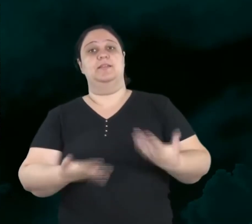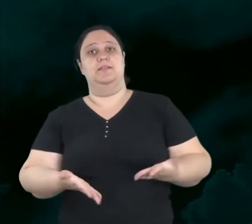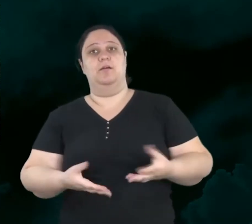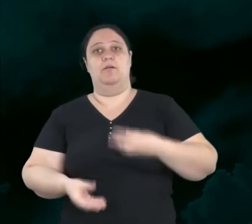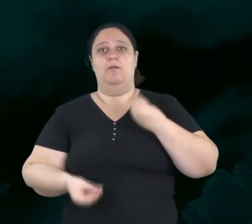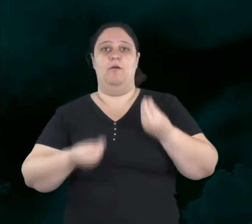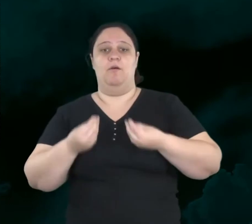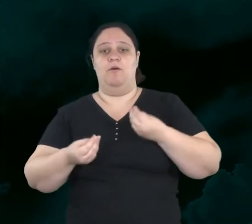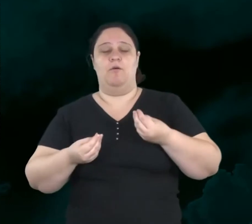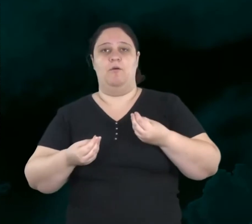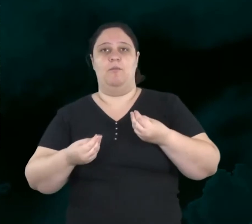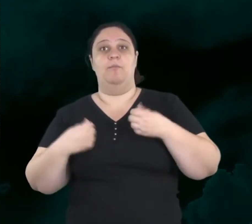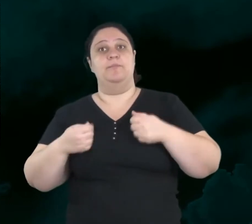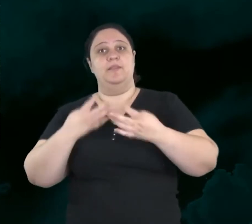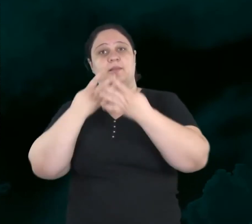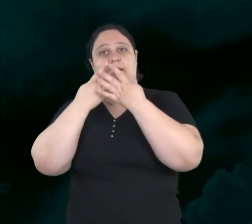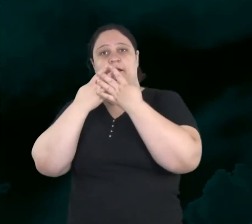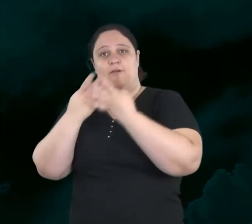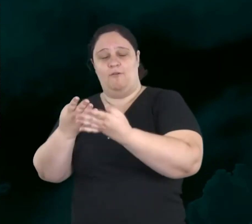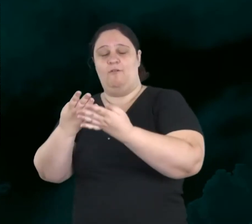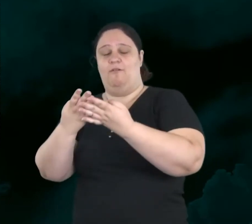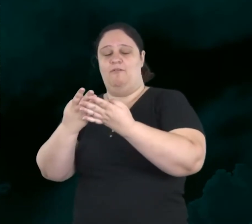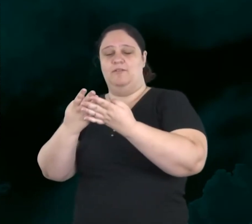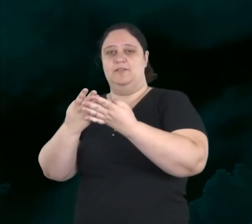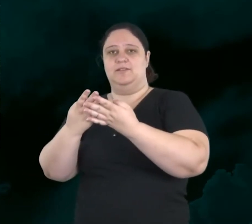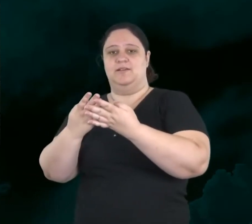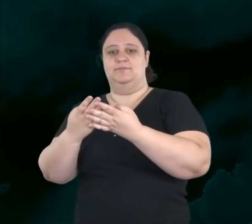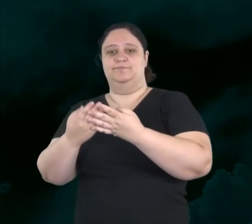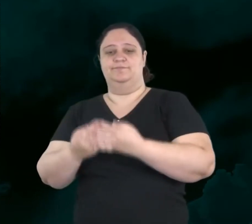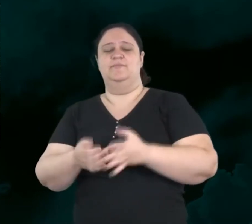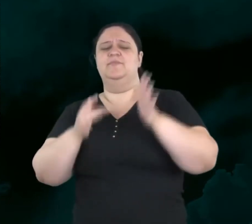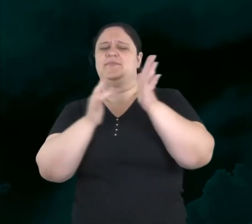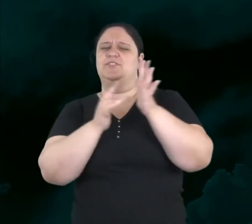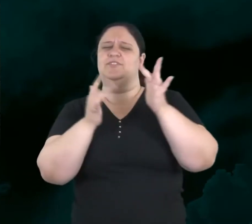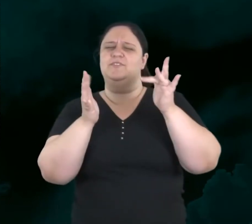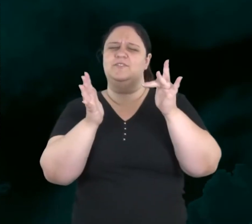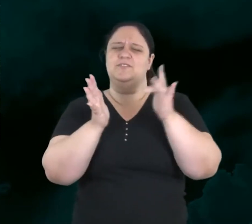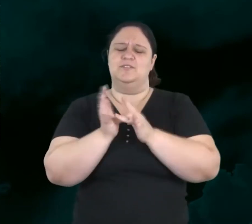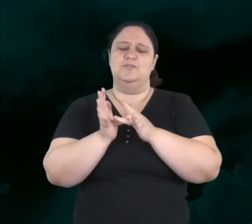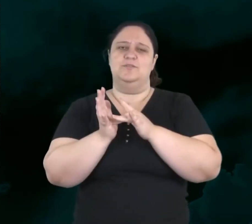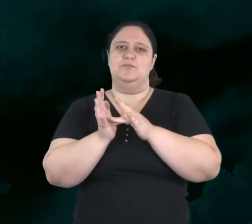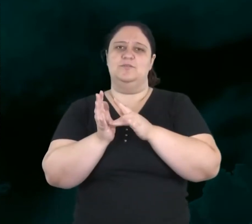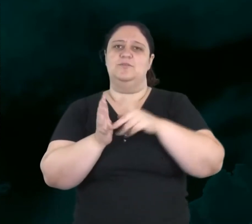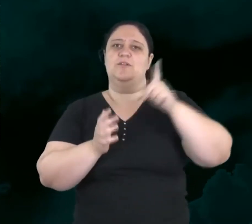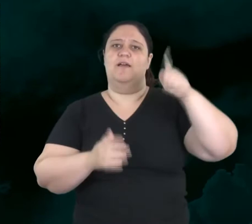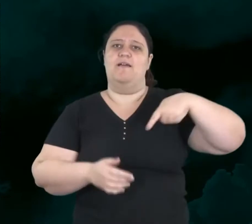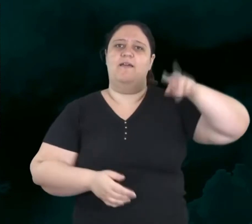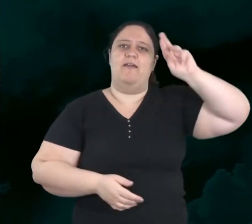você tem que fazer? Com a sua boca tem que confessar a Jesus como